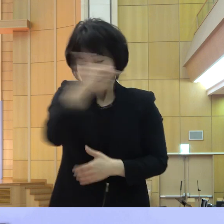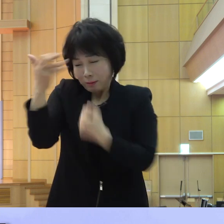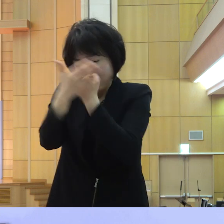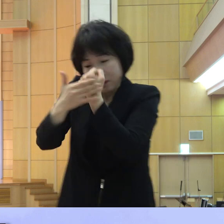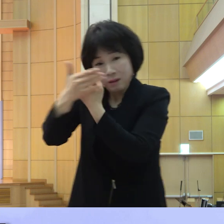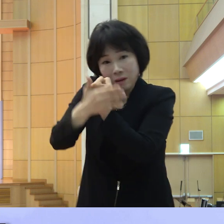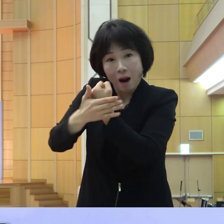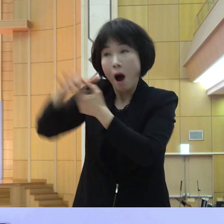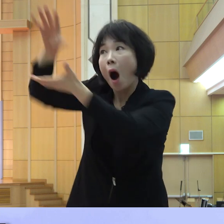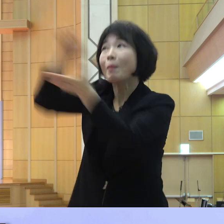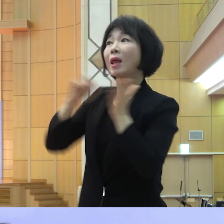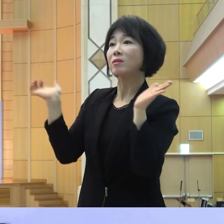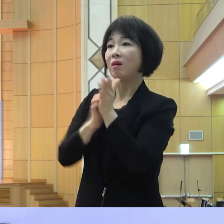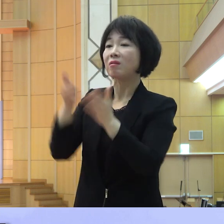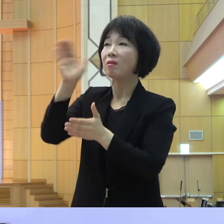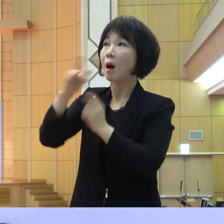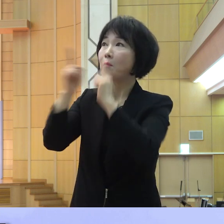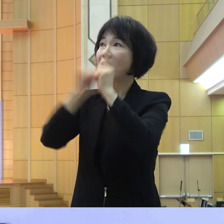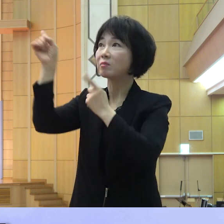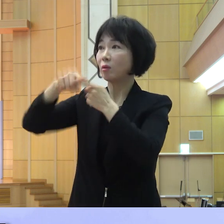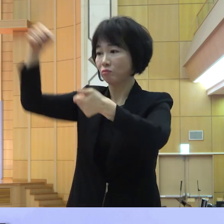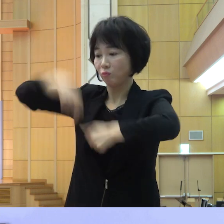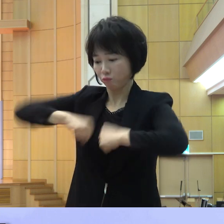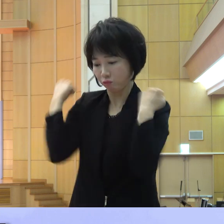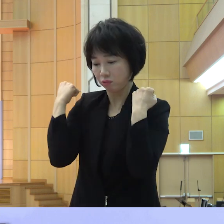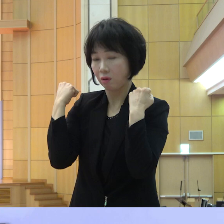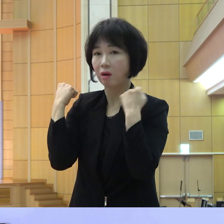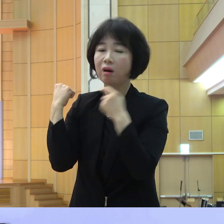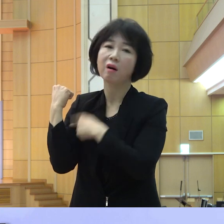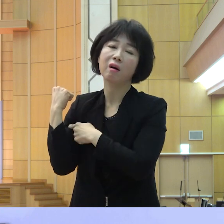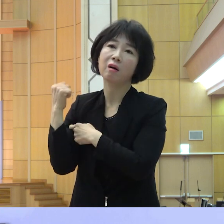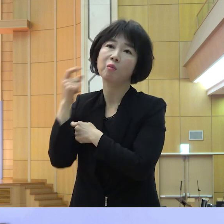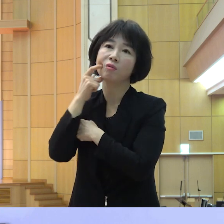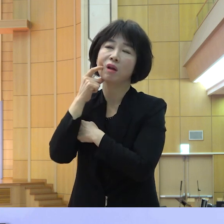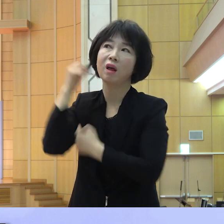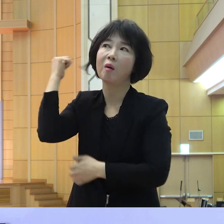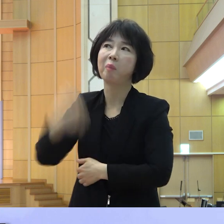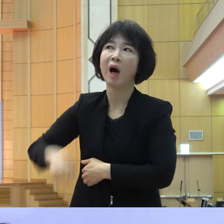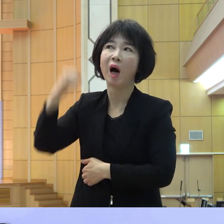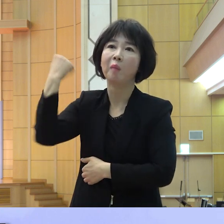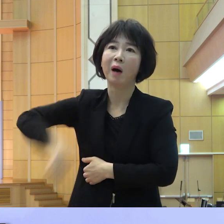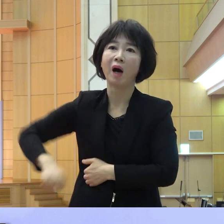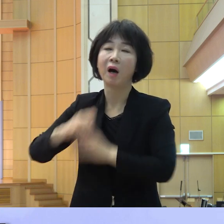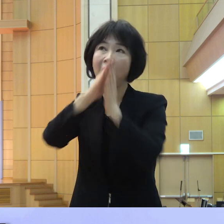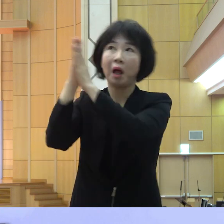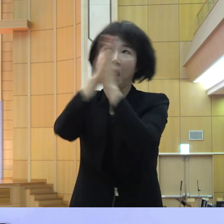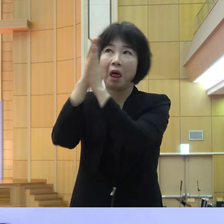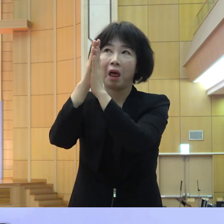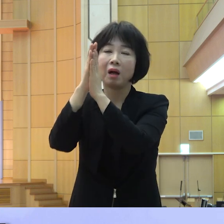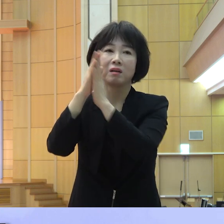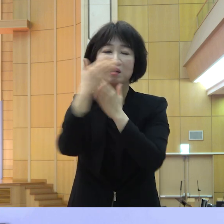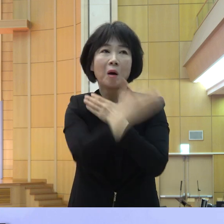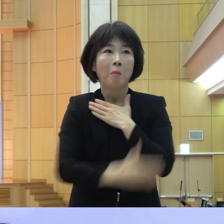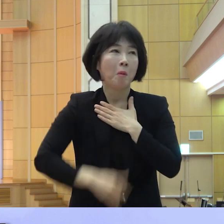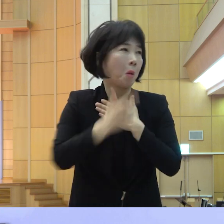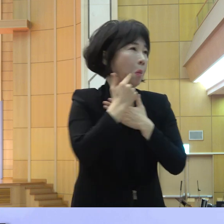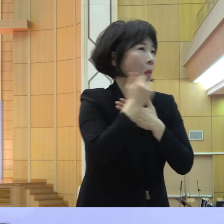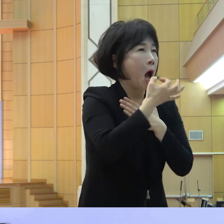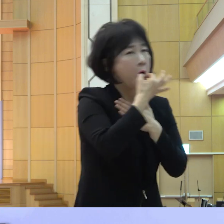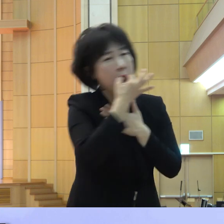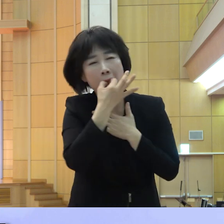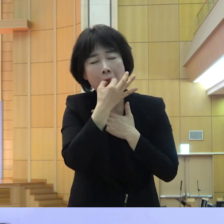은혜를 받고도 하나님의 말씀대로 산다면서 저희들 세상을 바라보고 육신의 생각으로